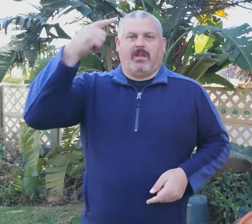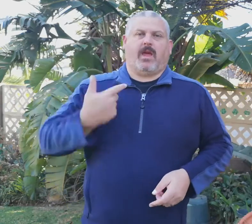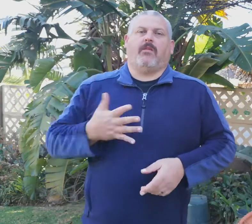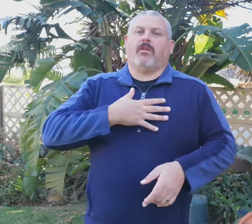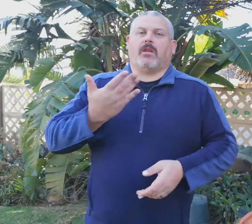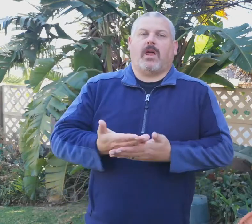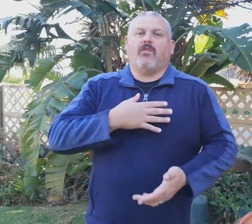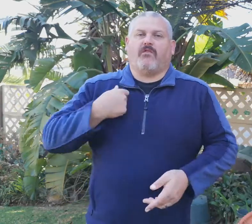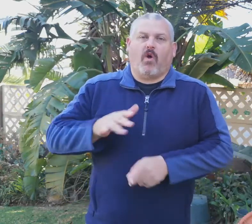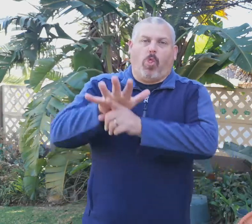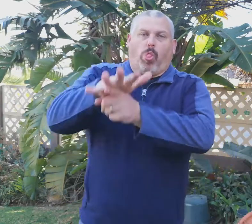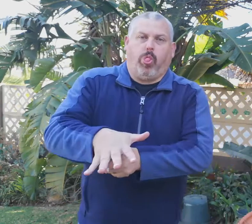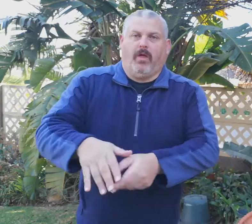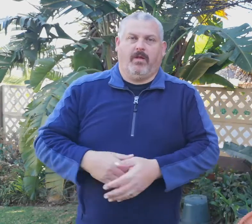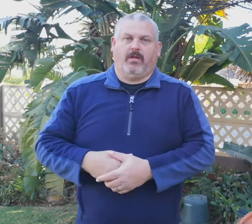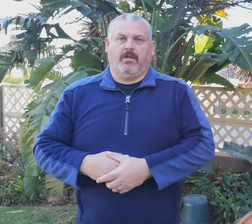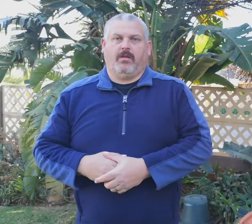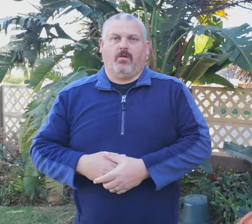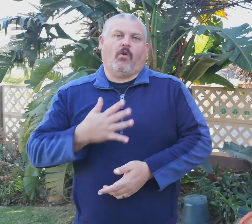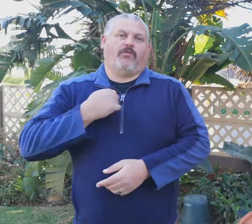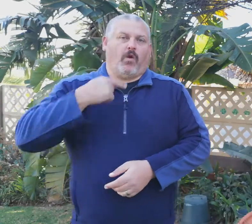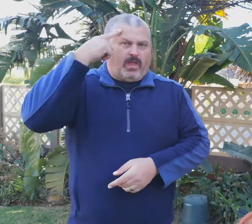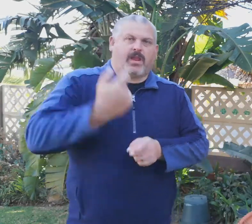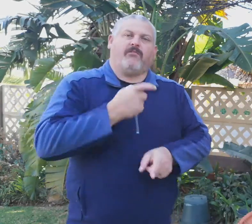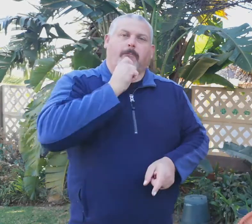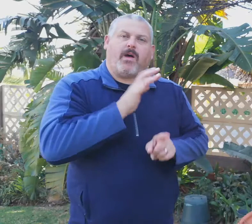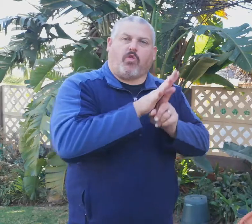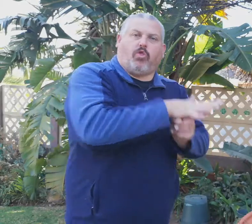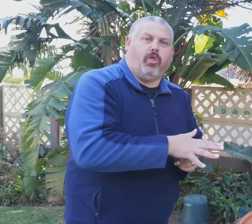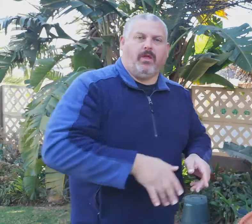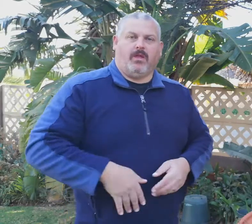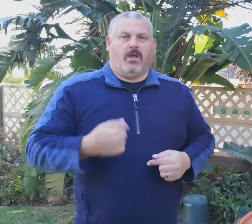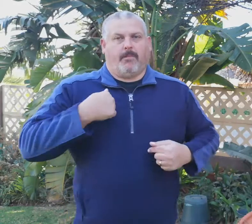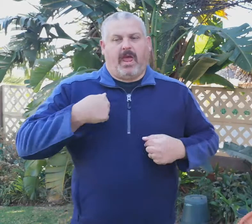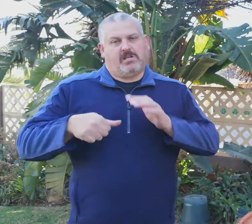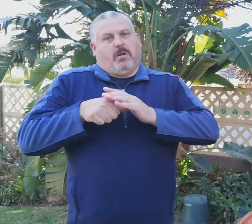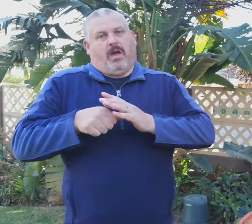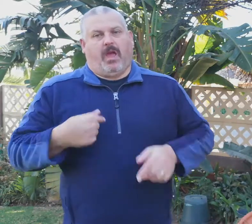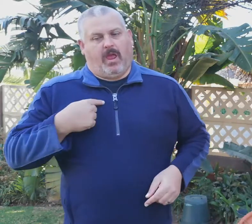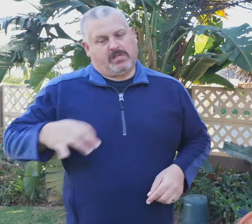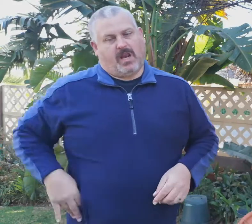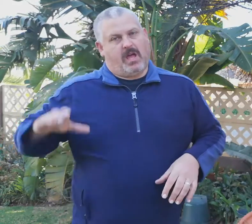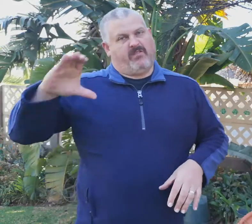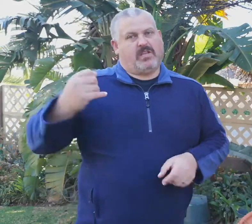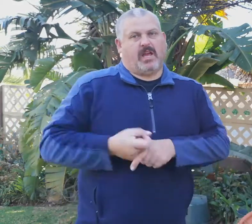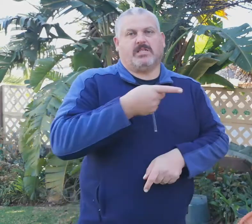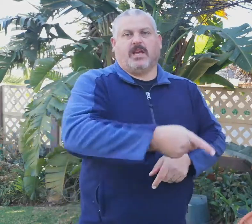Man dan kan vertel. Vertel dan kan vir man. Ek is belangrijk as